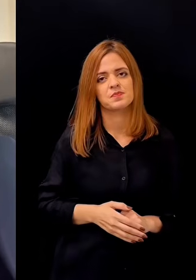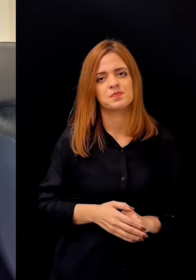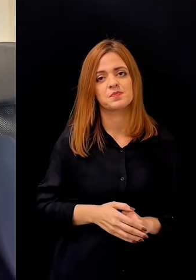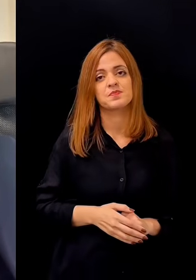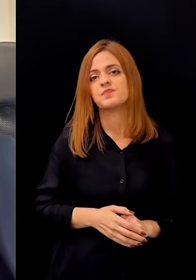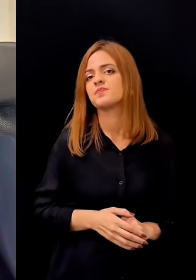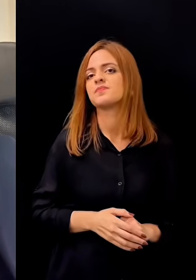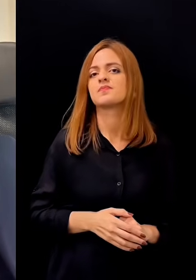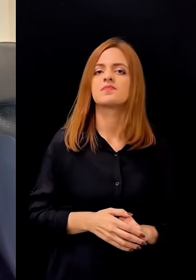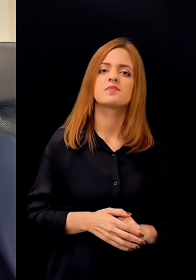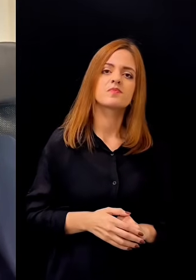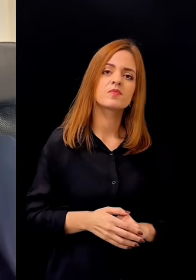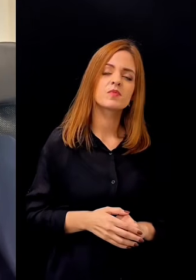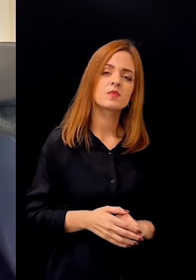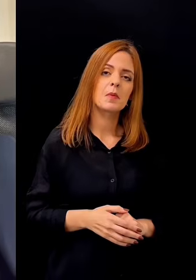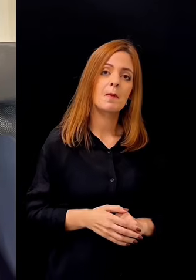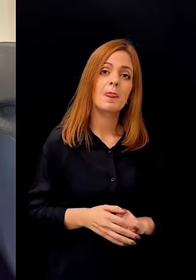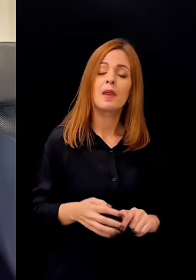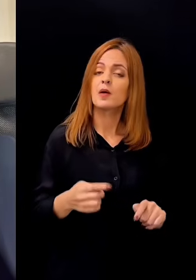porque